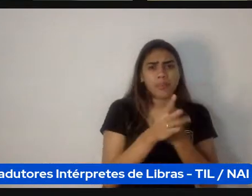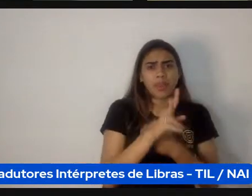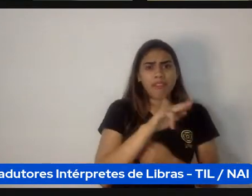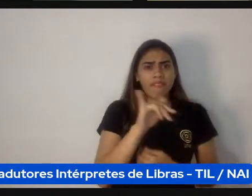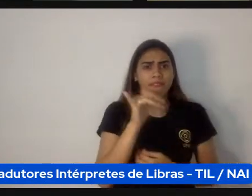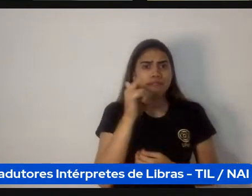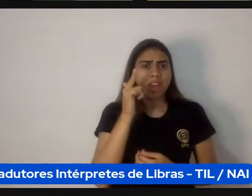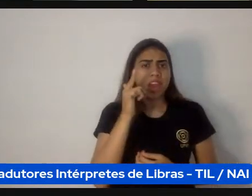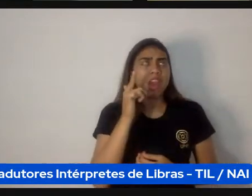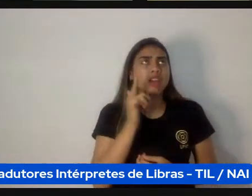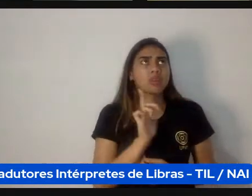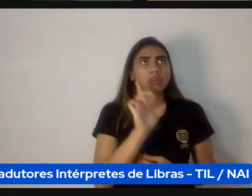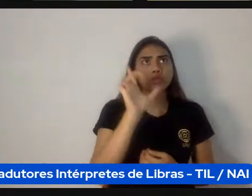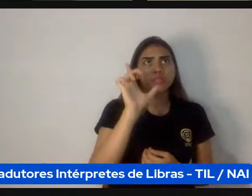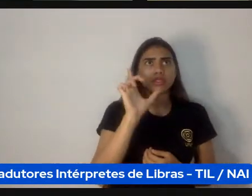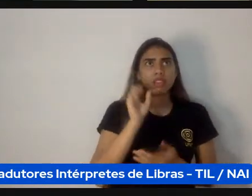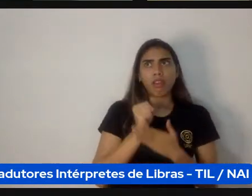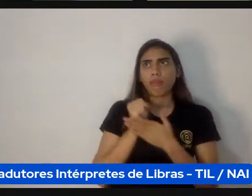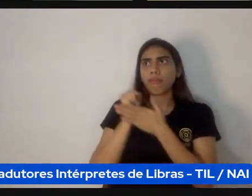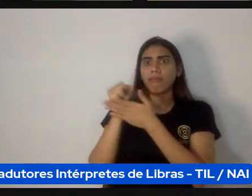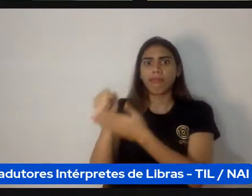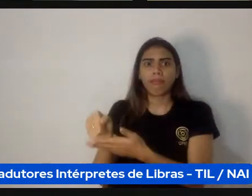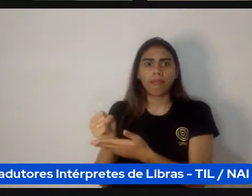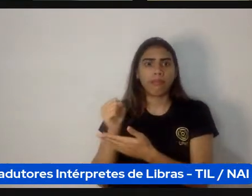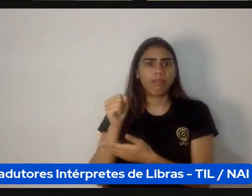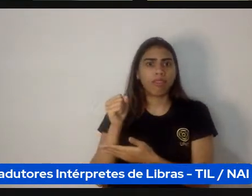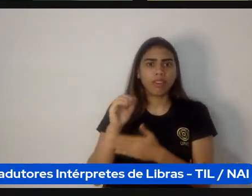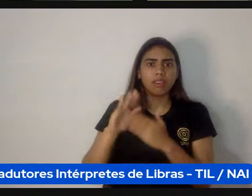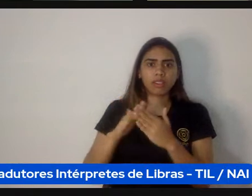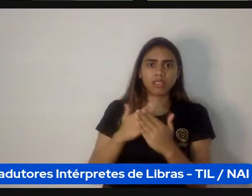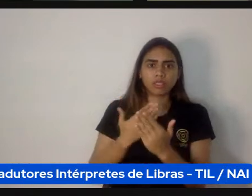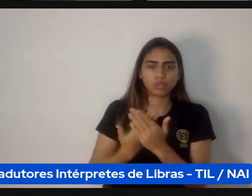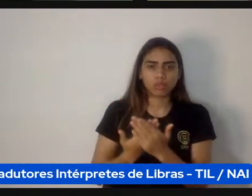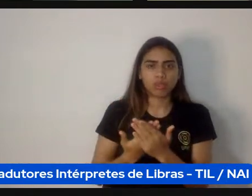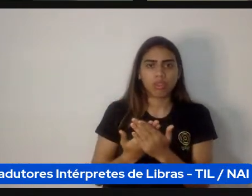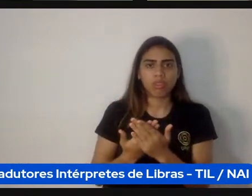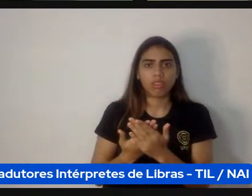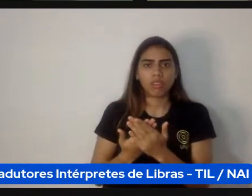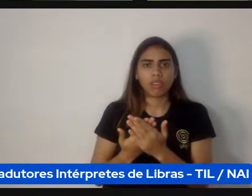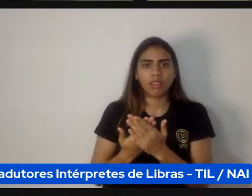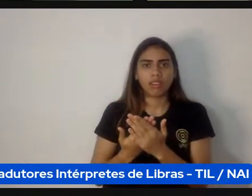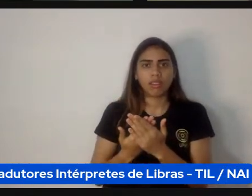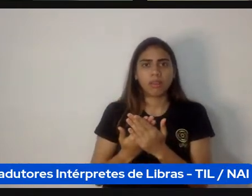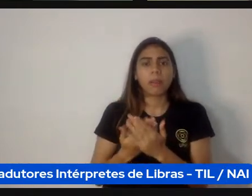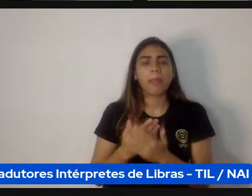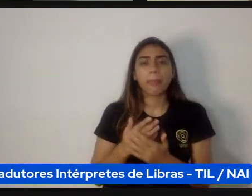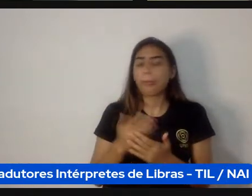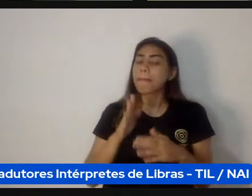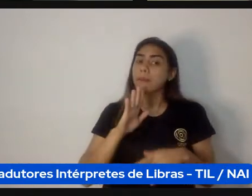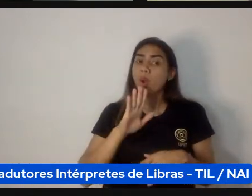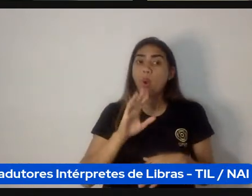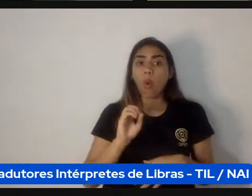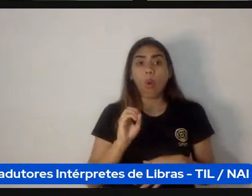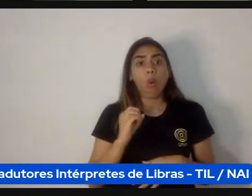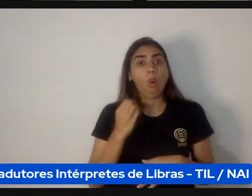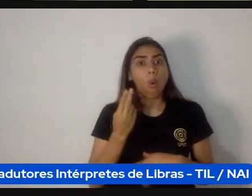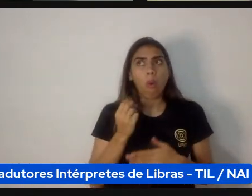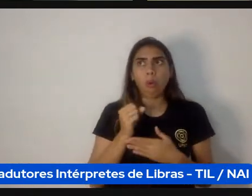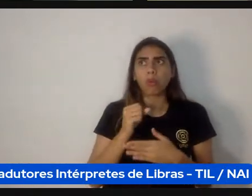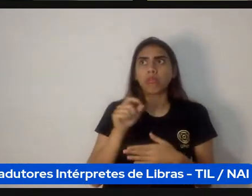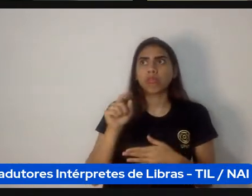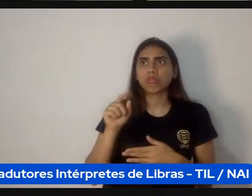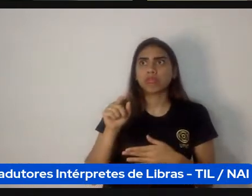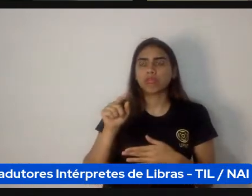vai facilitar tanto o caminho do professor, não vai acontecer, né? O caminho do professor e da escola vai continuar sendo os mesmos, né? A família pode